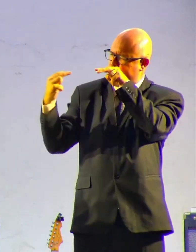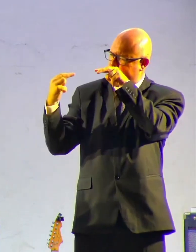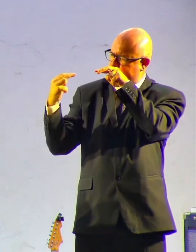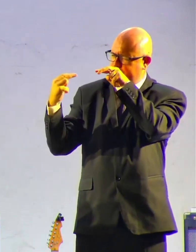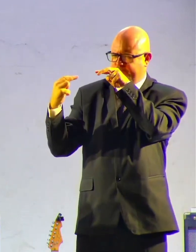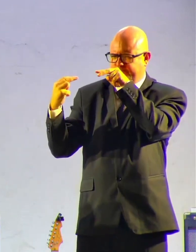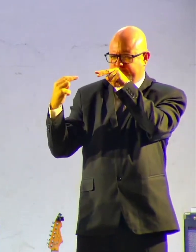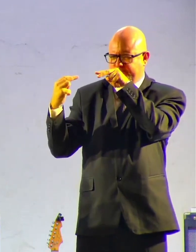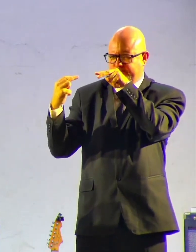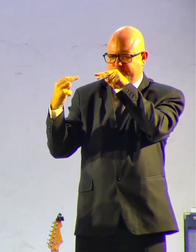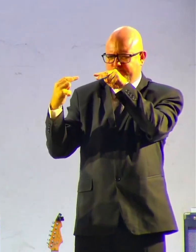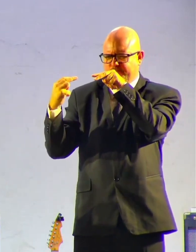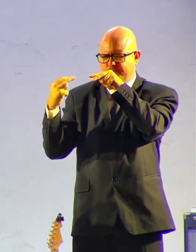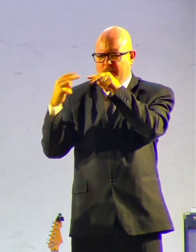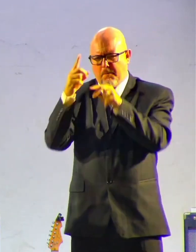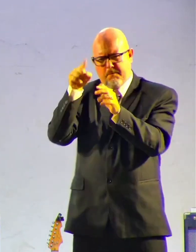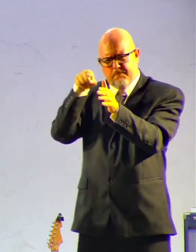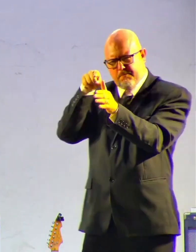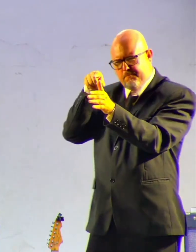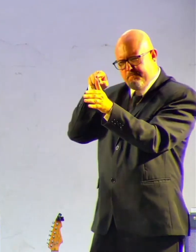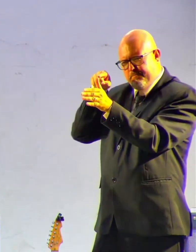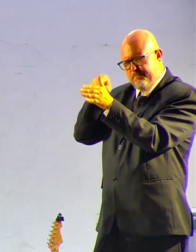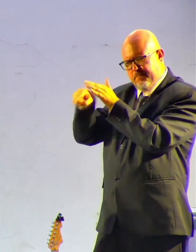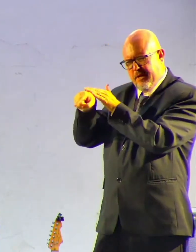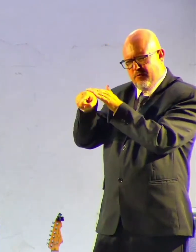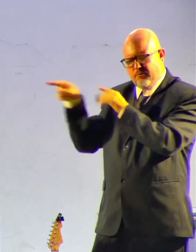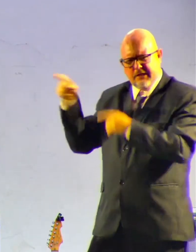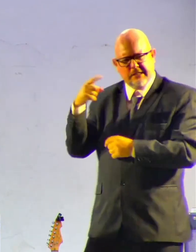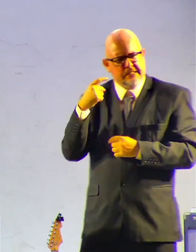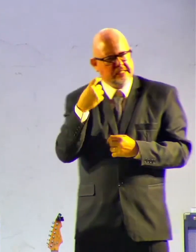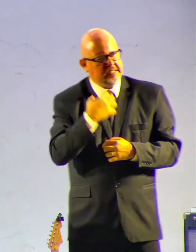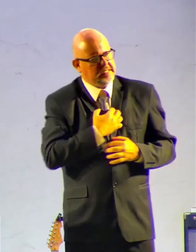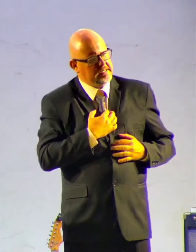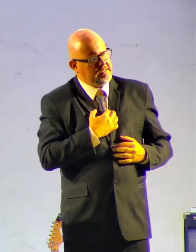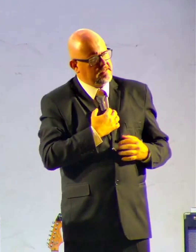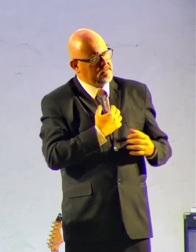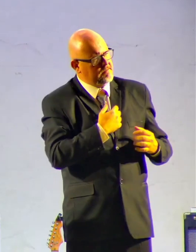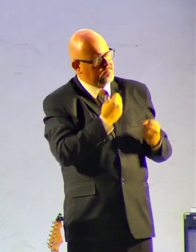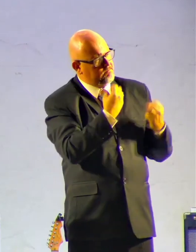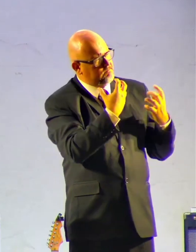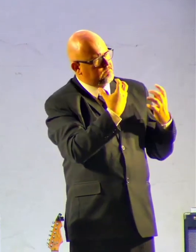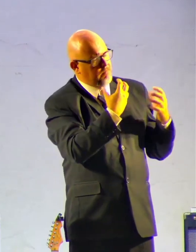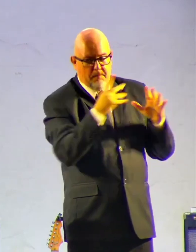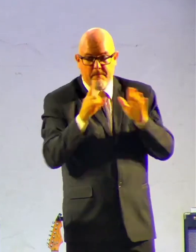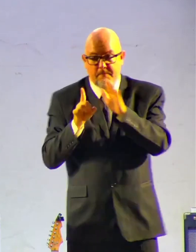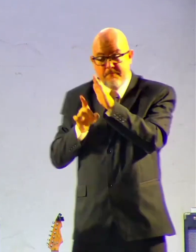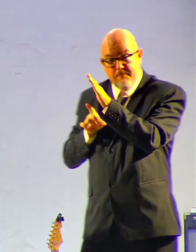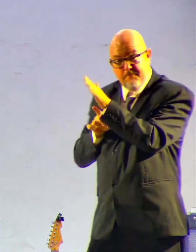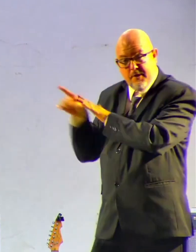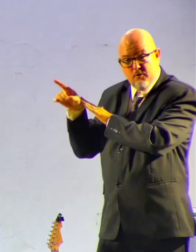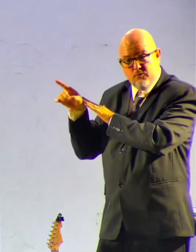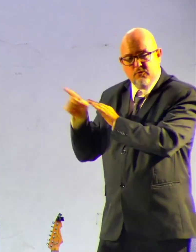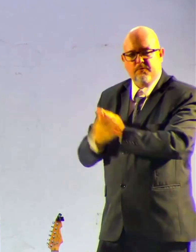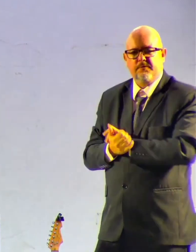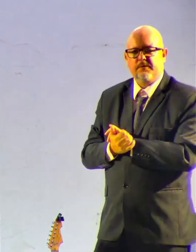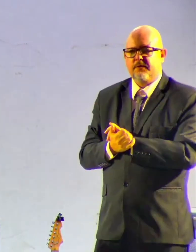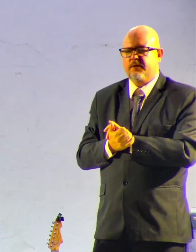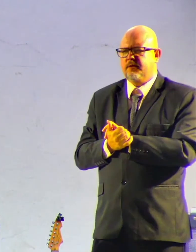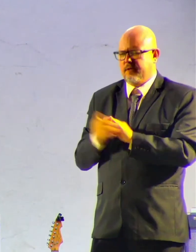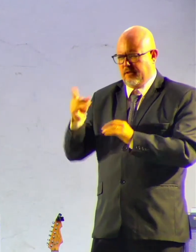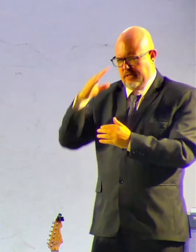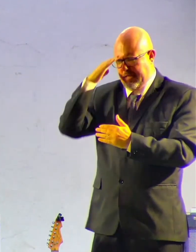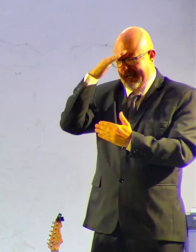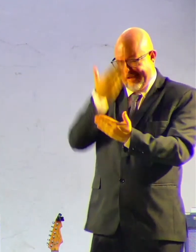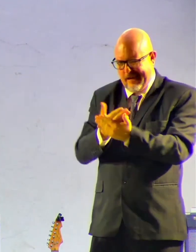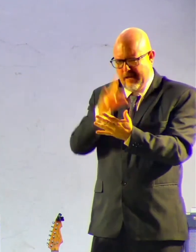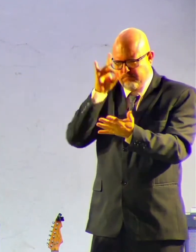olhos e me fez uma pergunta perturbadora. Ela me perguntou assim: o senhor